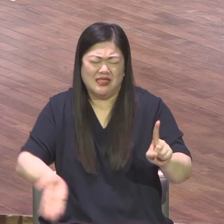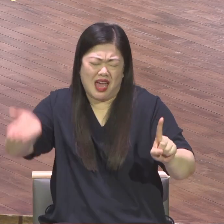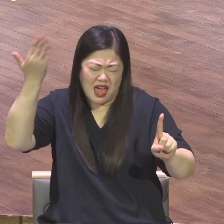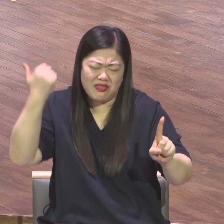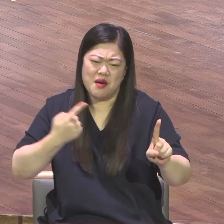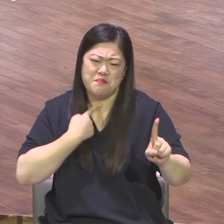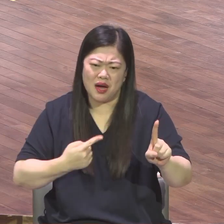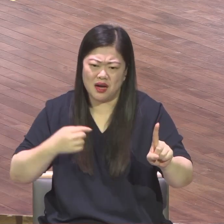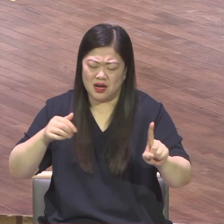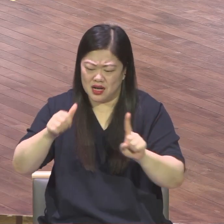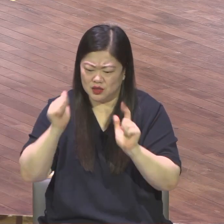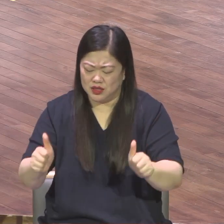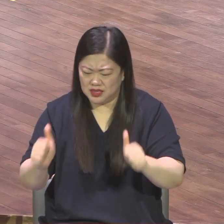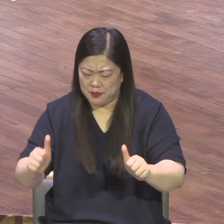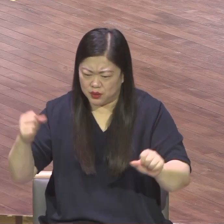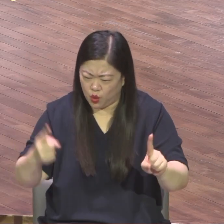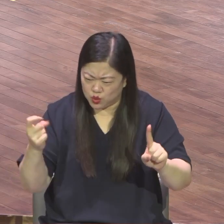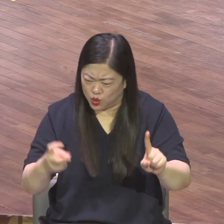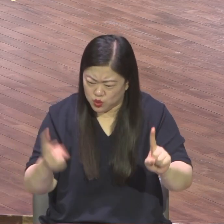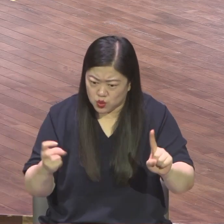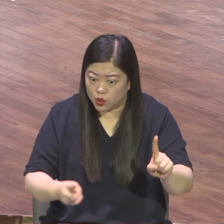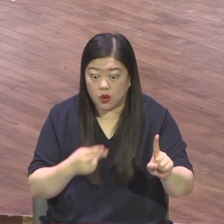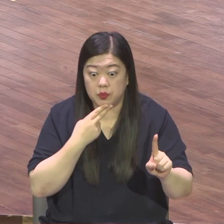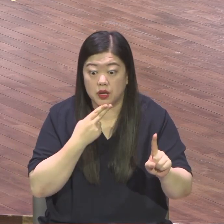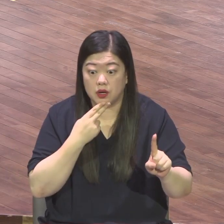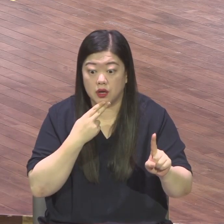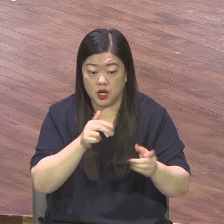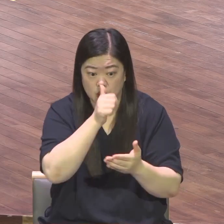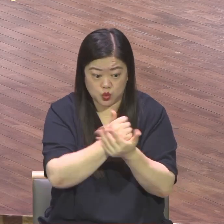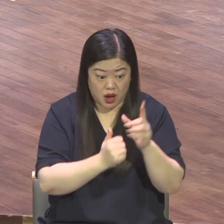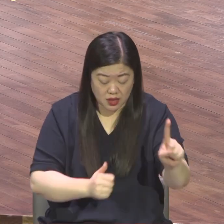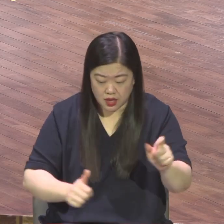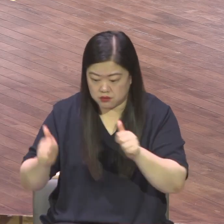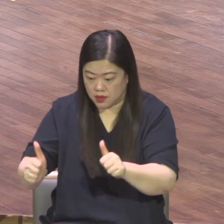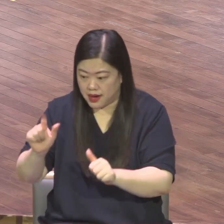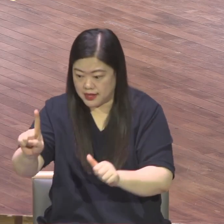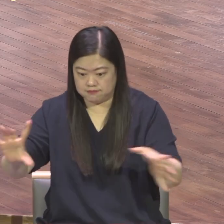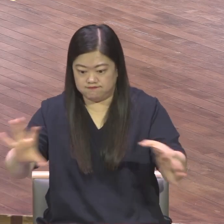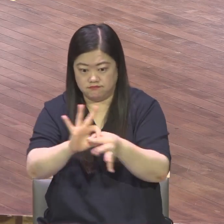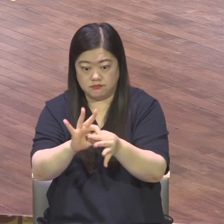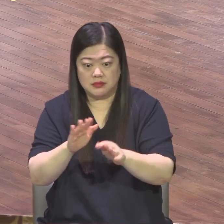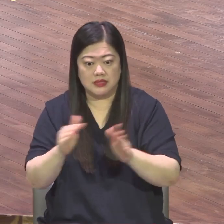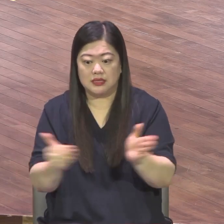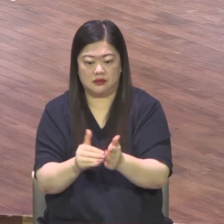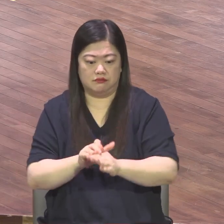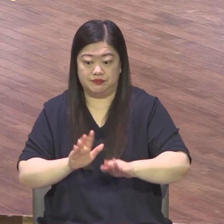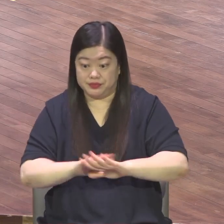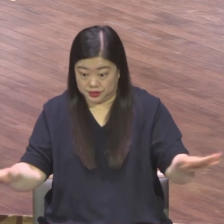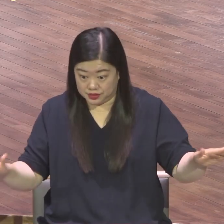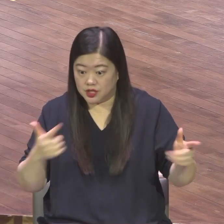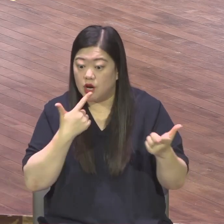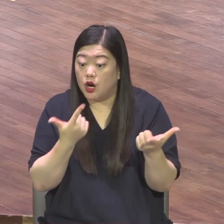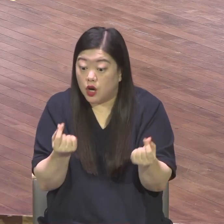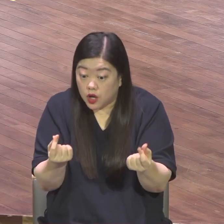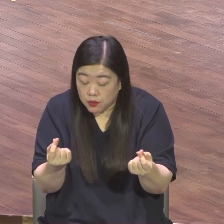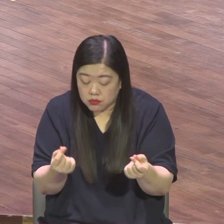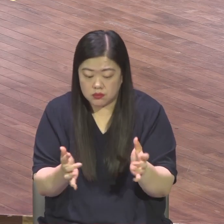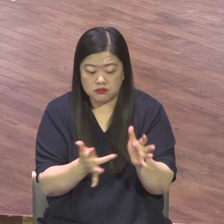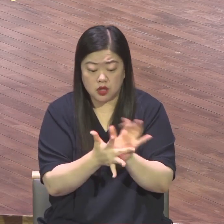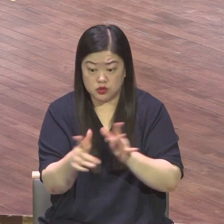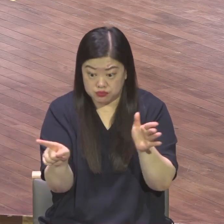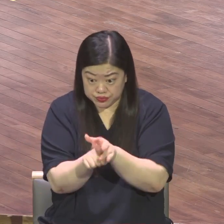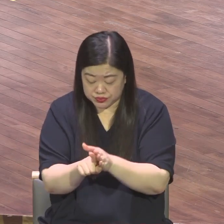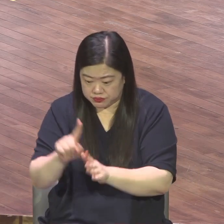치르셨다. 그 우리를 속량해 주셨다는 것입니다. 이 감격이죠, 이 감격. 이 자유가 있어야